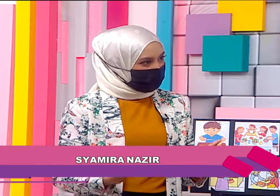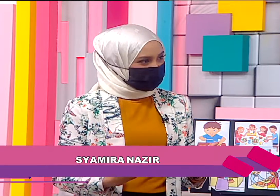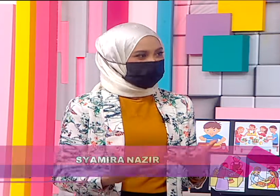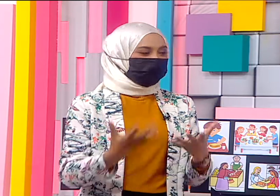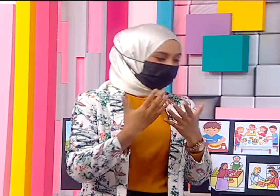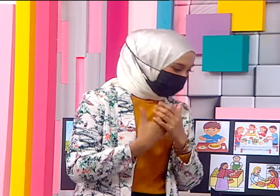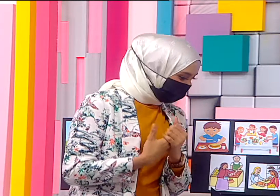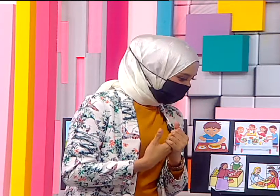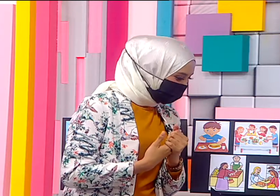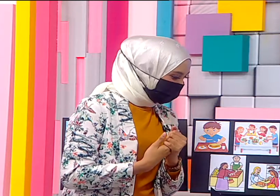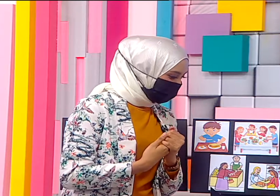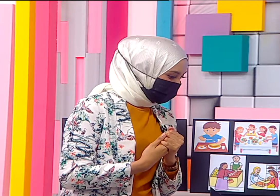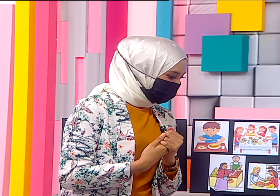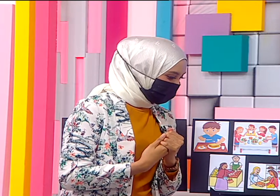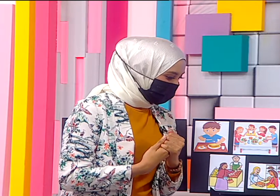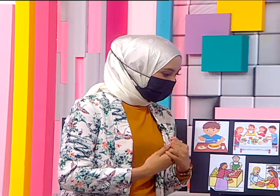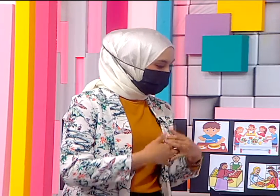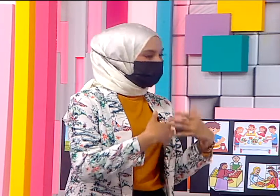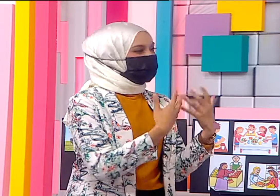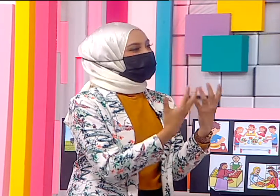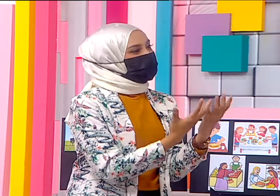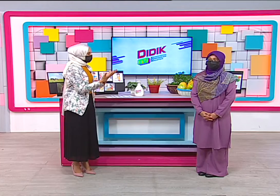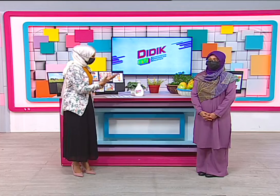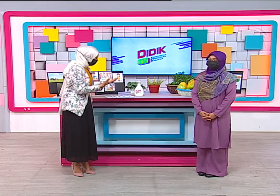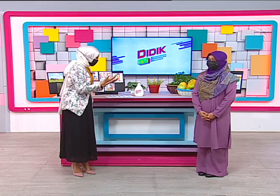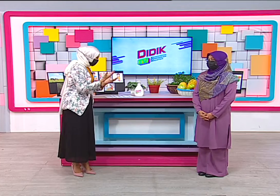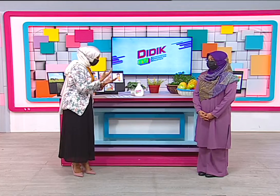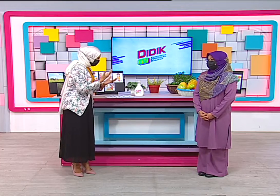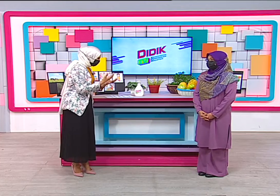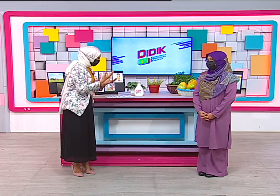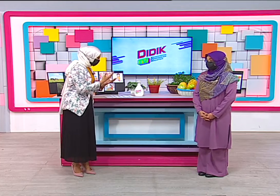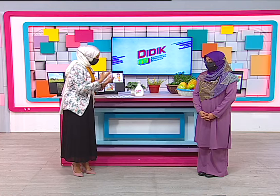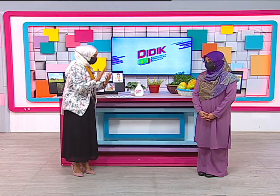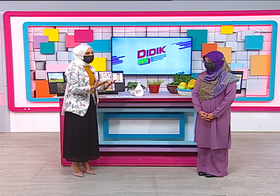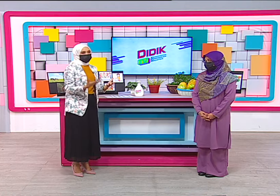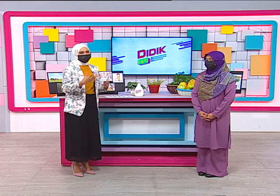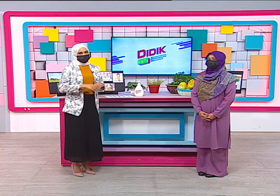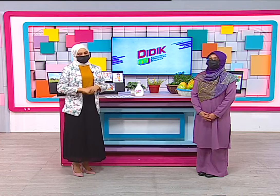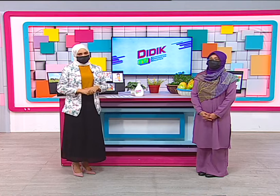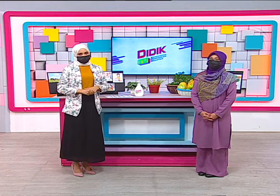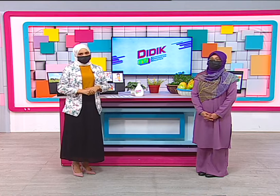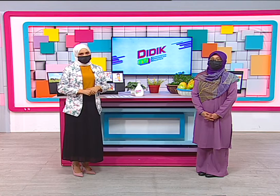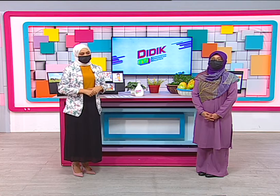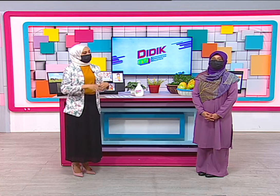khas besar mode piro dari ini di setuju Aceh go fatimatu az-zahra binti Usman ataupun yts.vg